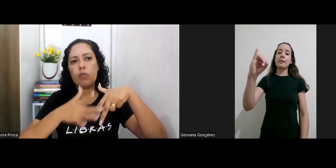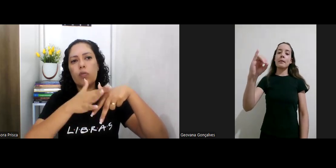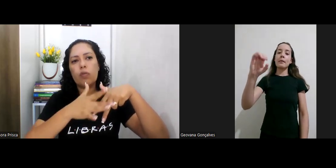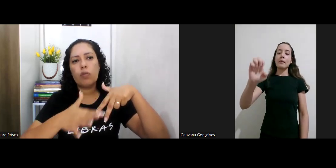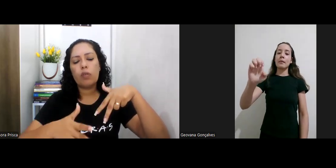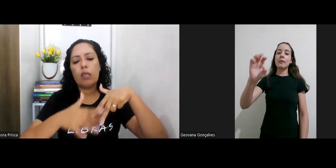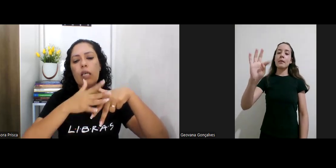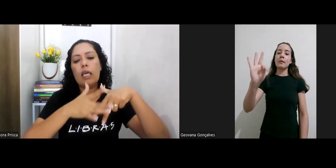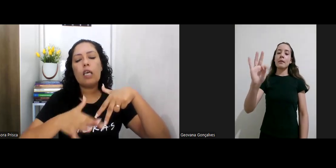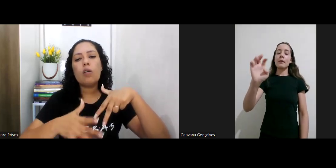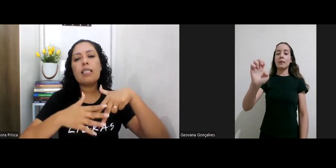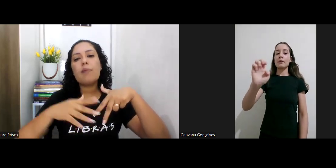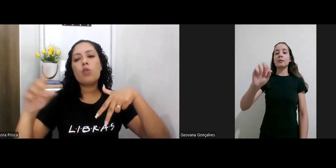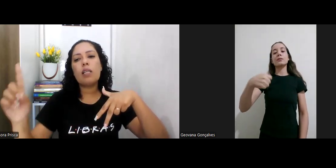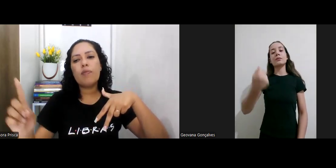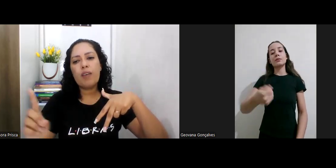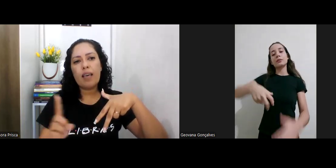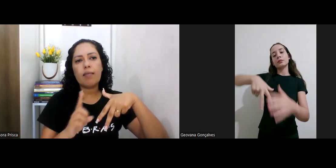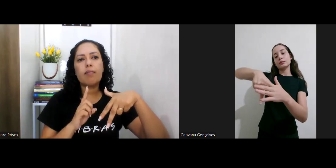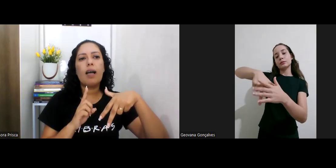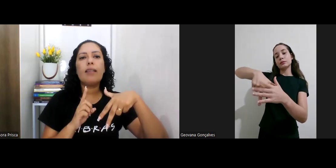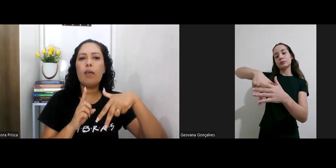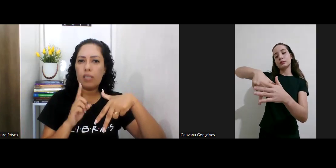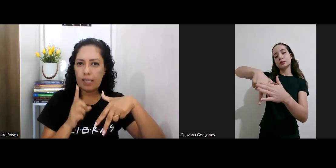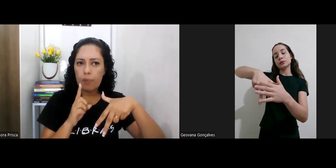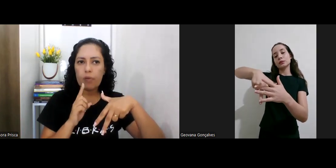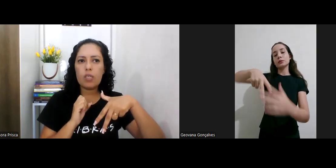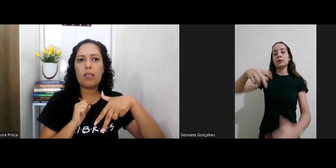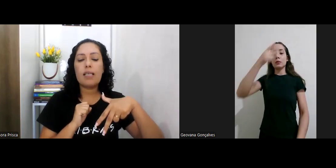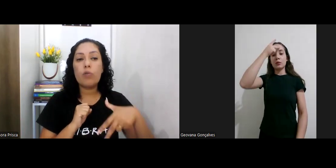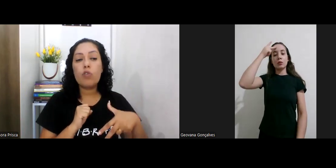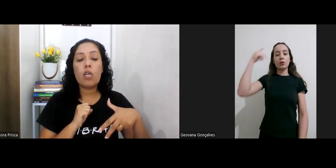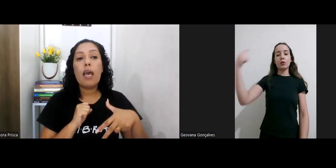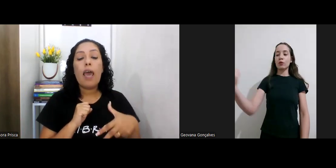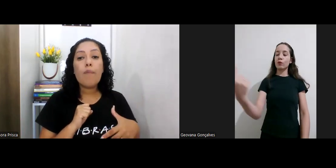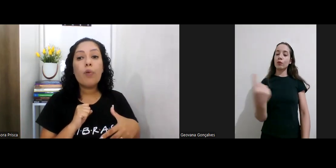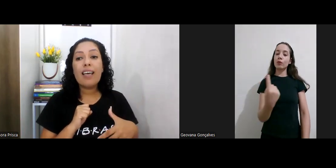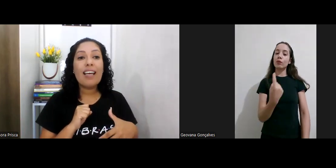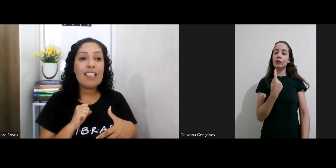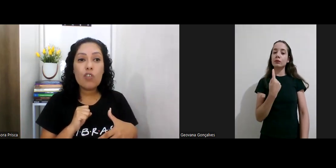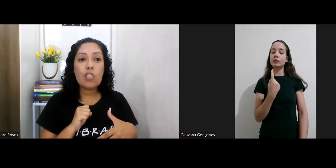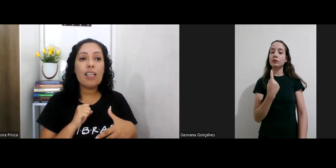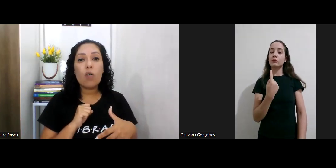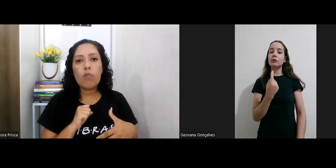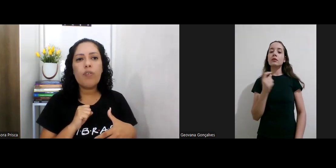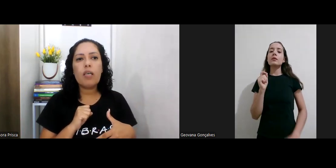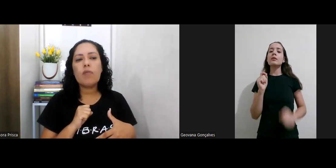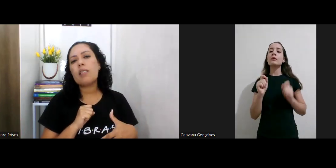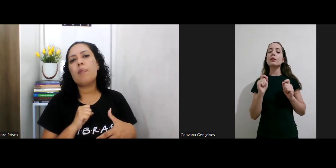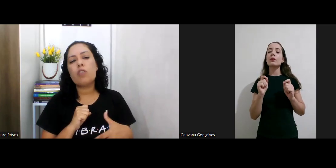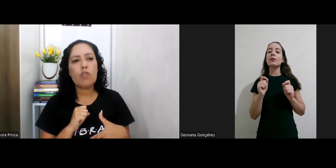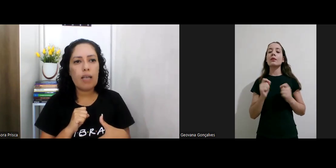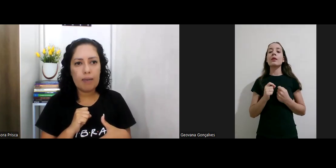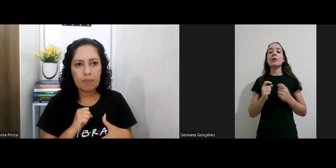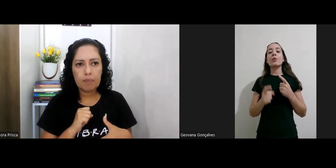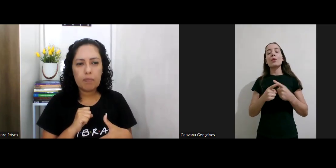Paciente. E quando essa pessoa ela vem até você, profissional da saúde, é porque ela acredita, ela confia que